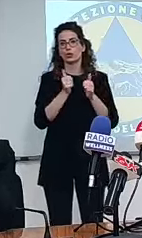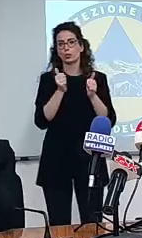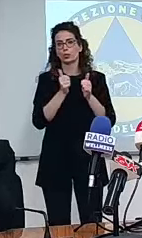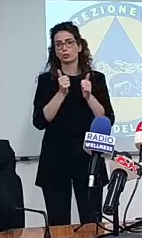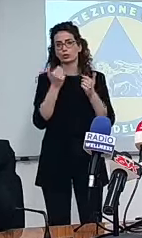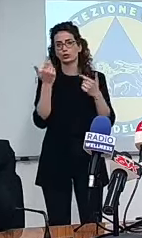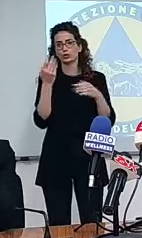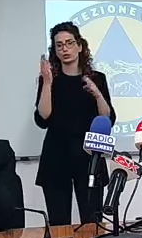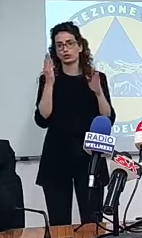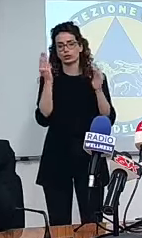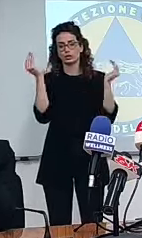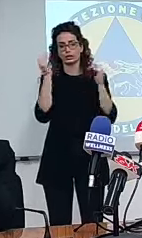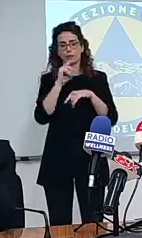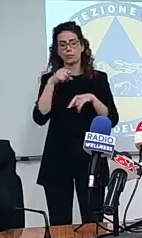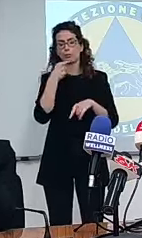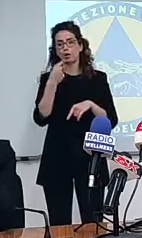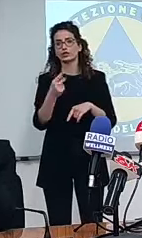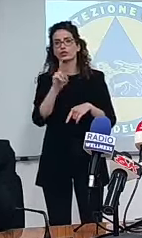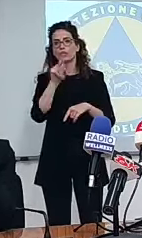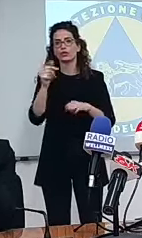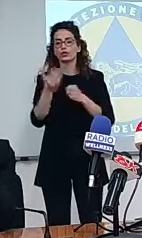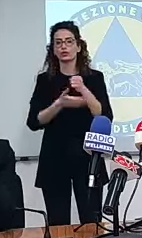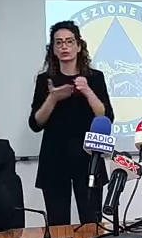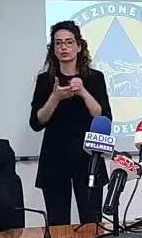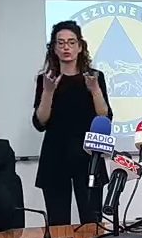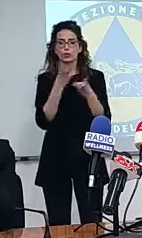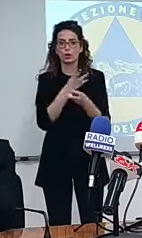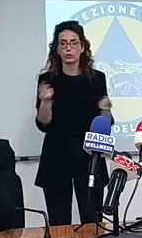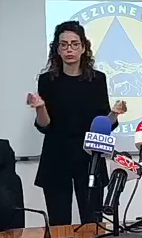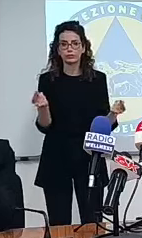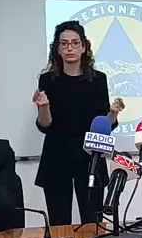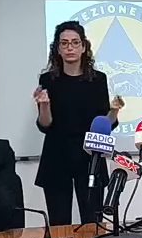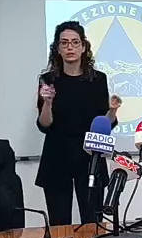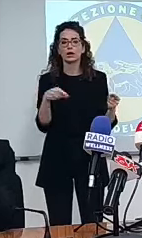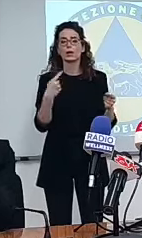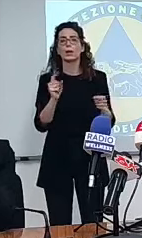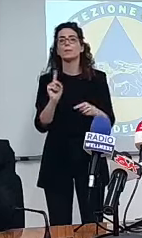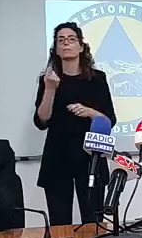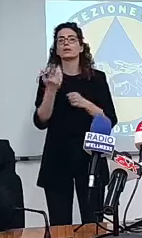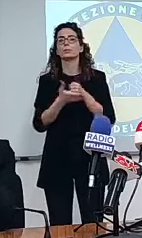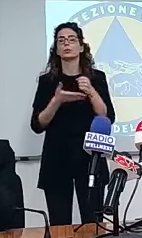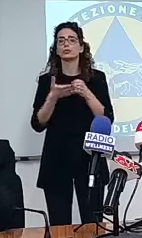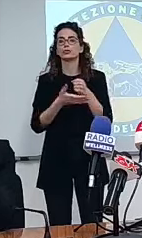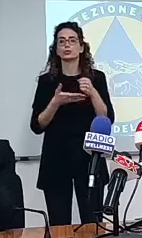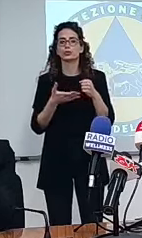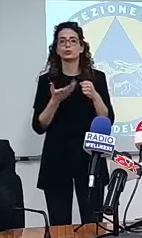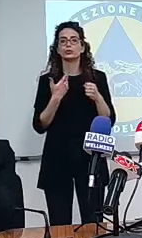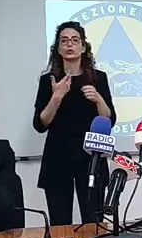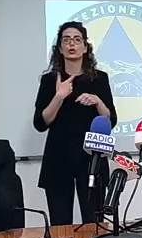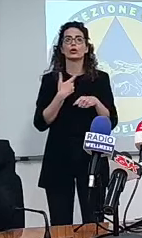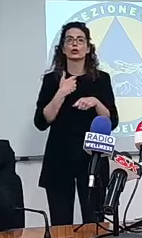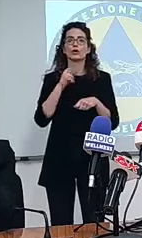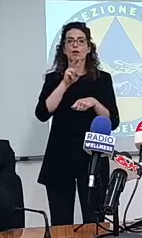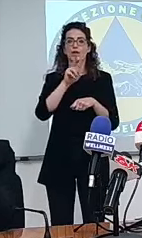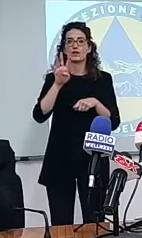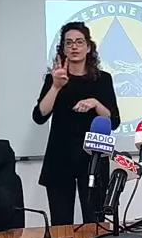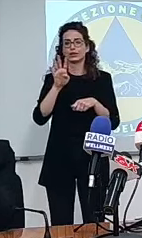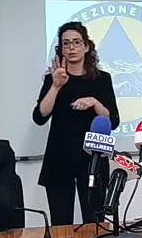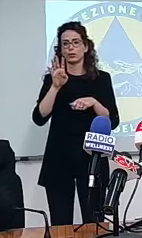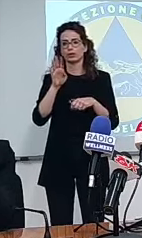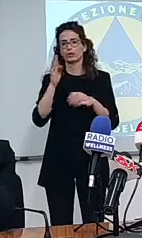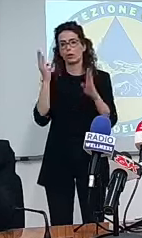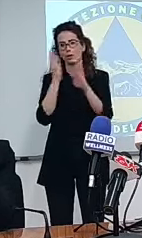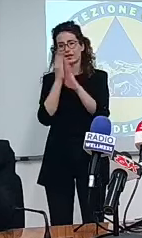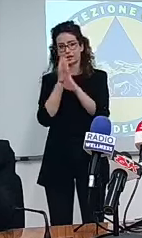21 di giugno andrà, non ci sarà più, sì, e che comunque dal 1 di giugno sarà dalle 24, giusto? Se non, sì, ho